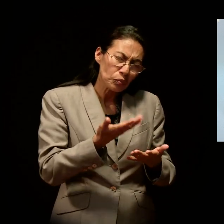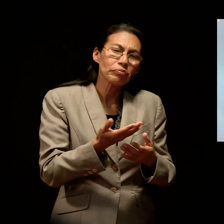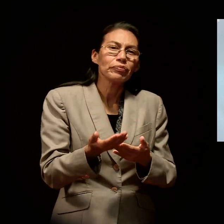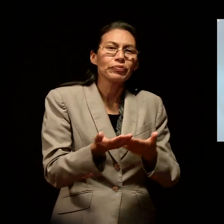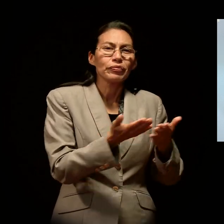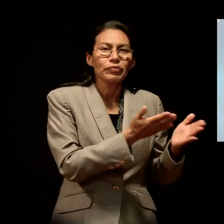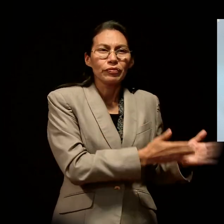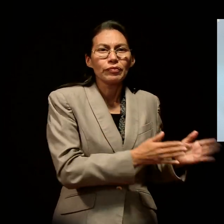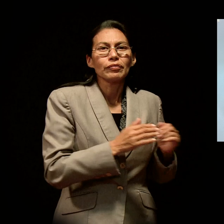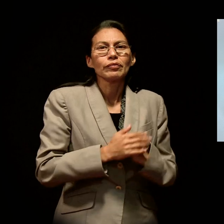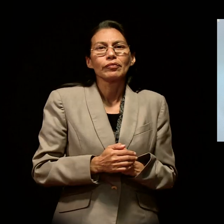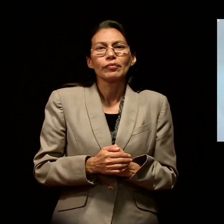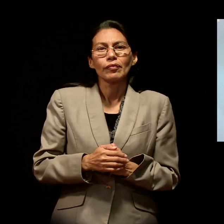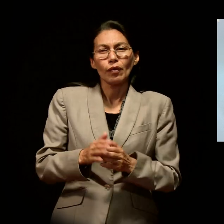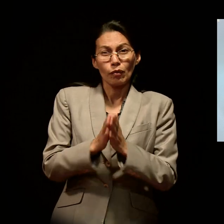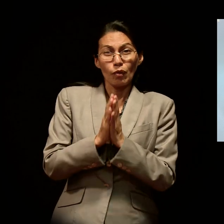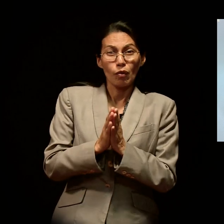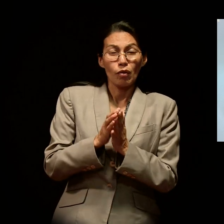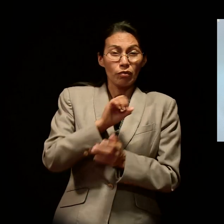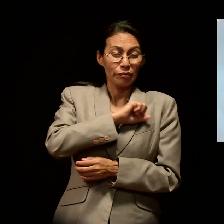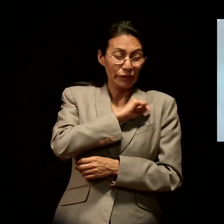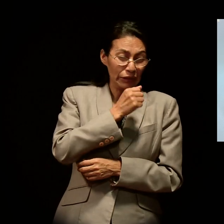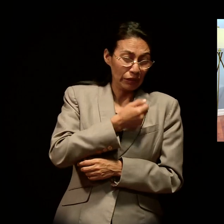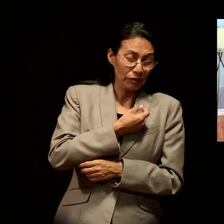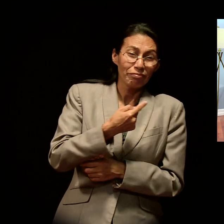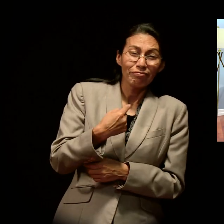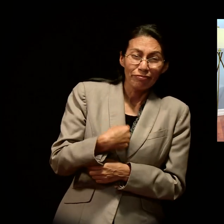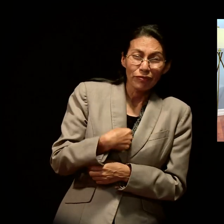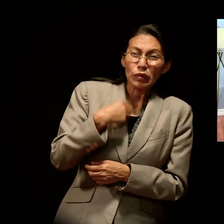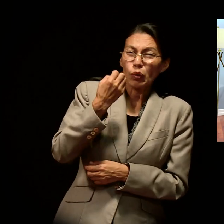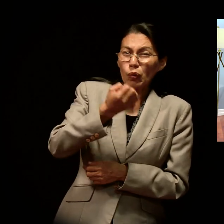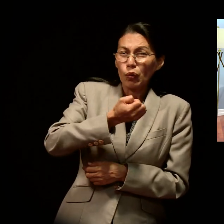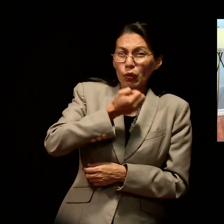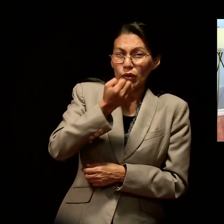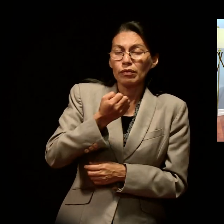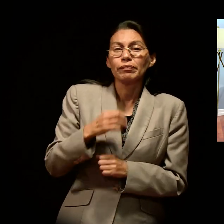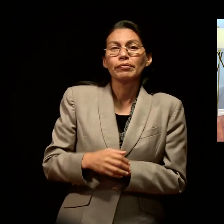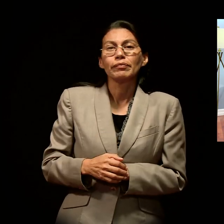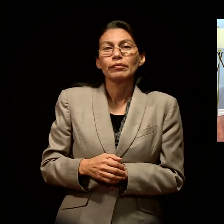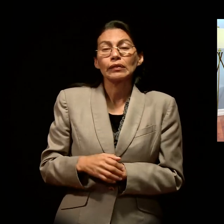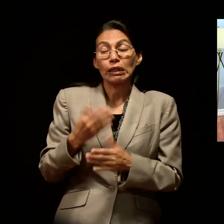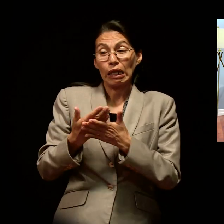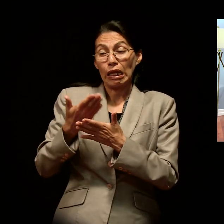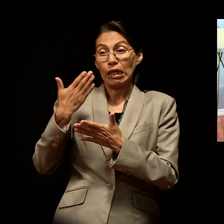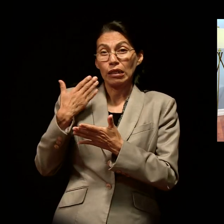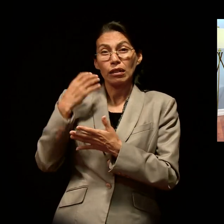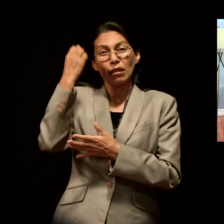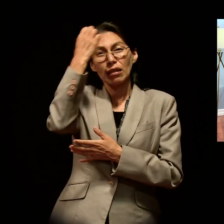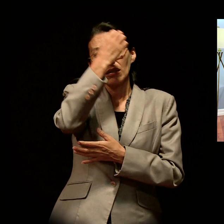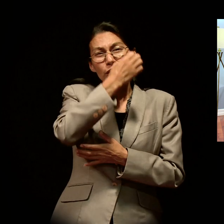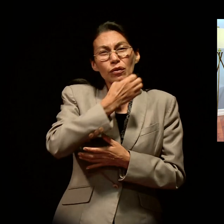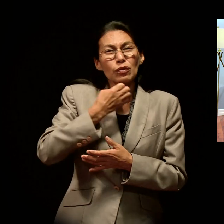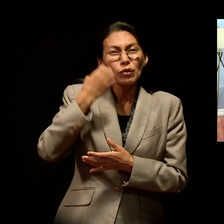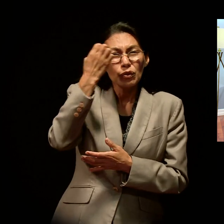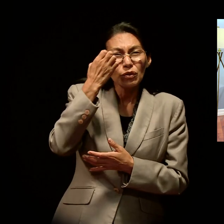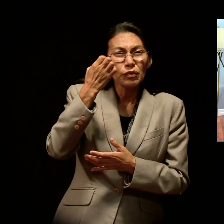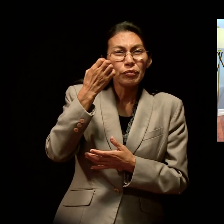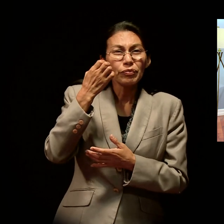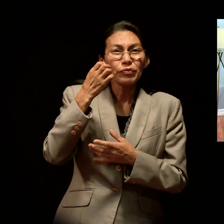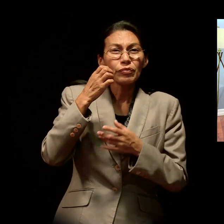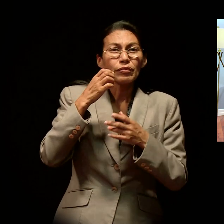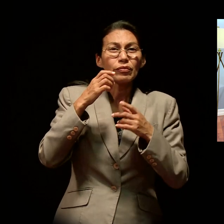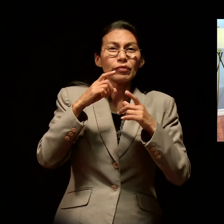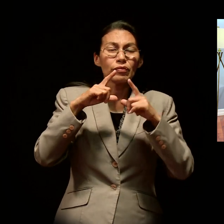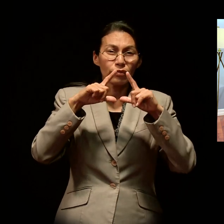por Maite y por Rosaura Candelaria Arias por favor oren por mi salud me hicieron